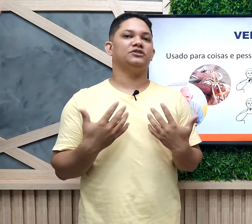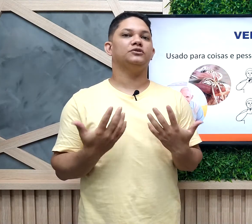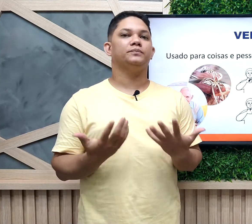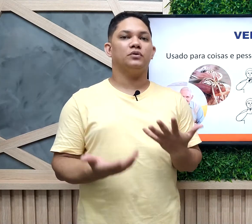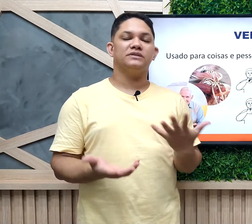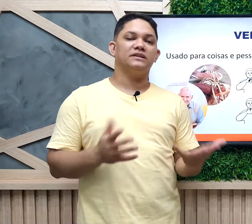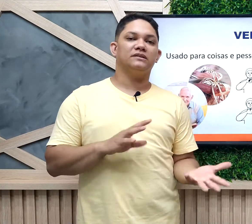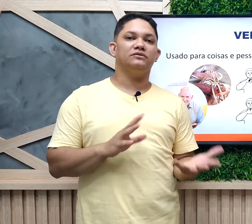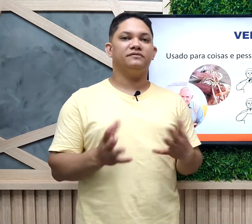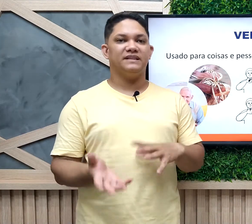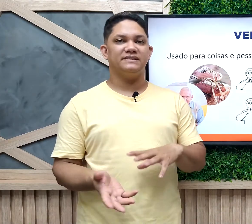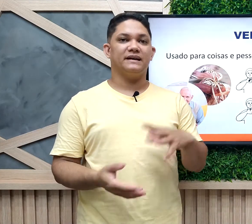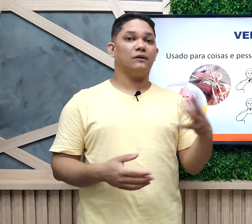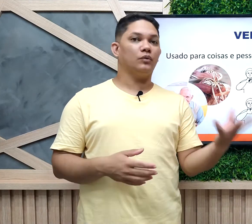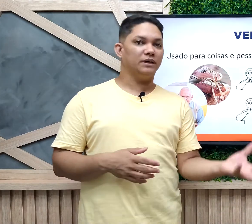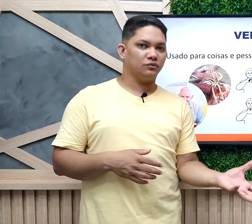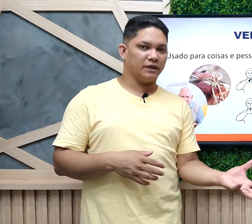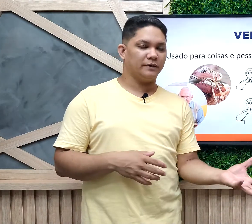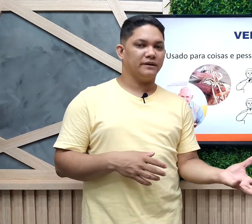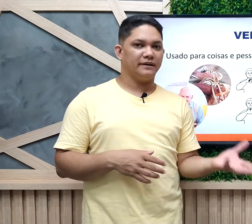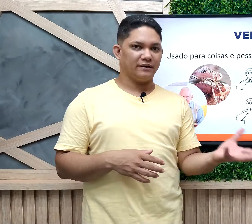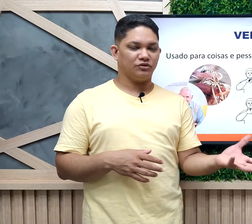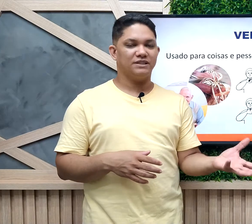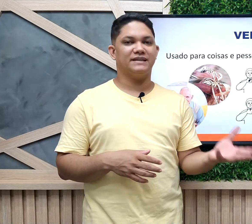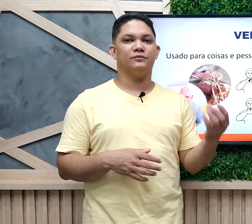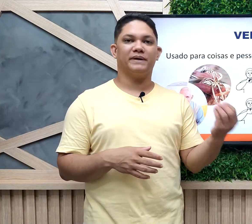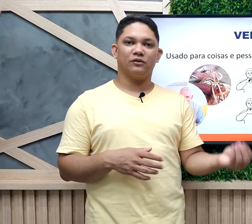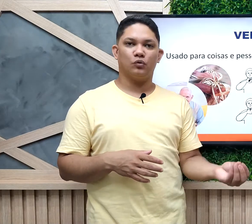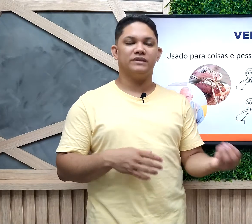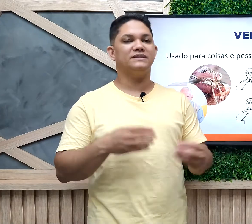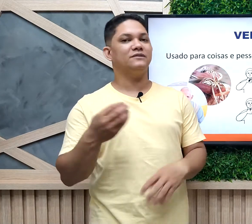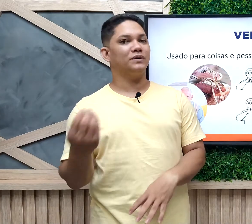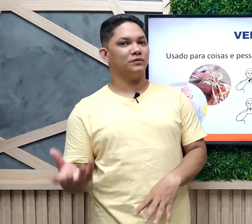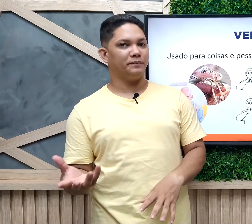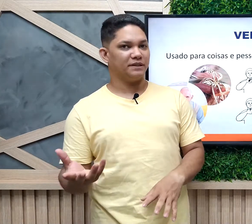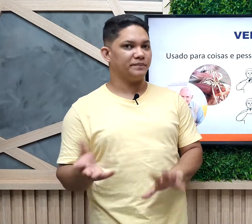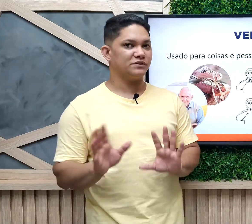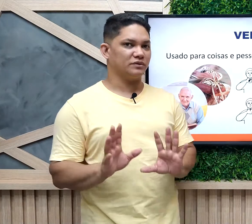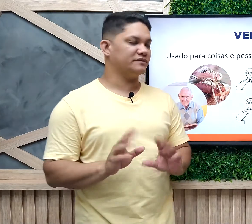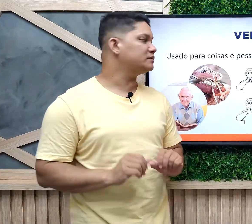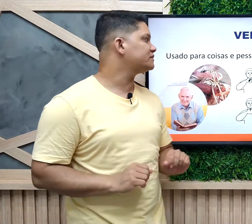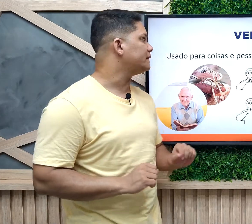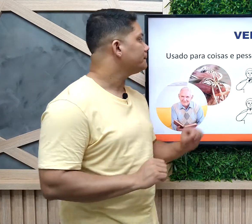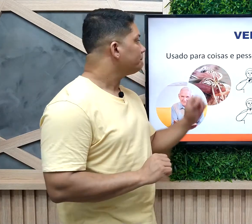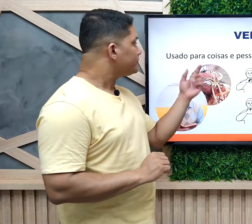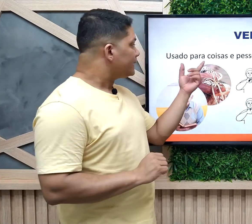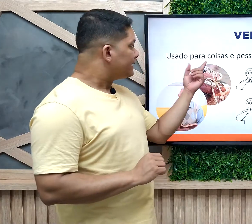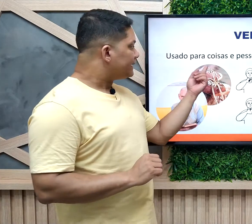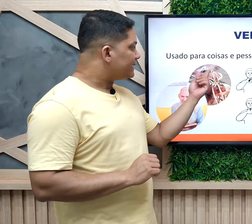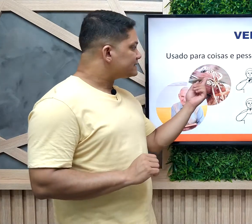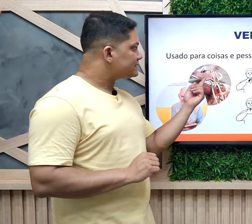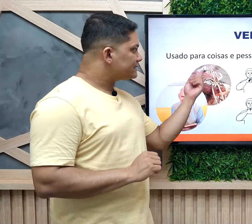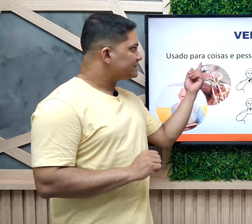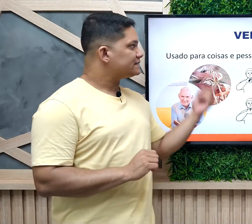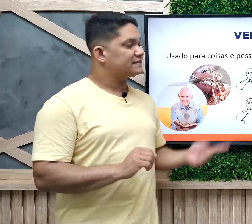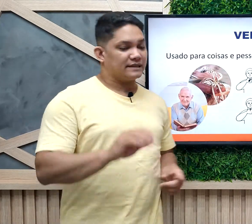gente possa então diferenciar quando é utilizado para coisas e quando é para pessoas. Vamos ver. Esse sinal